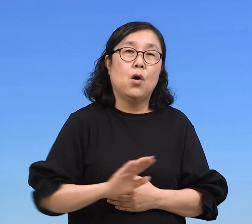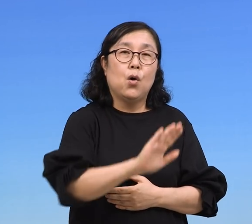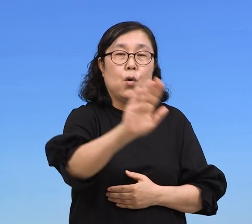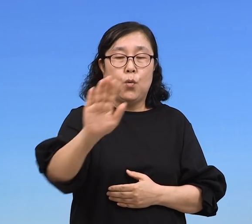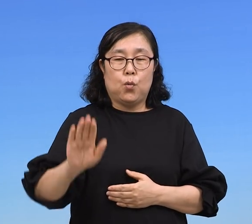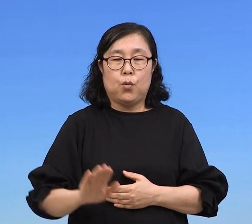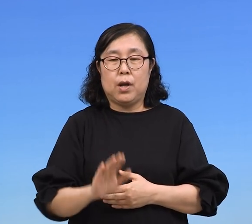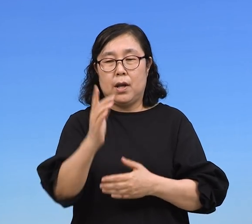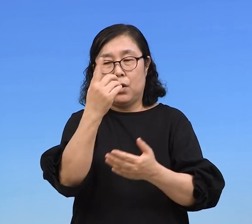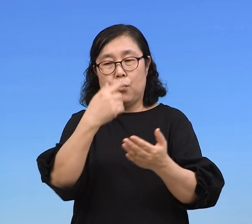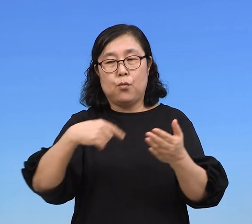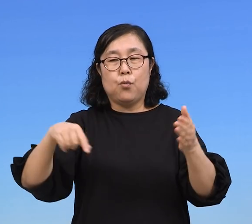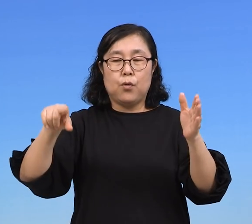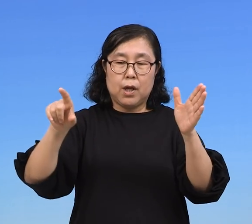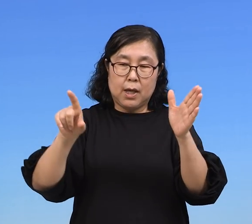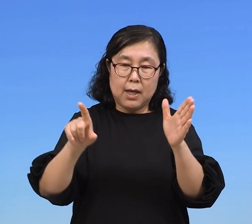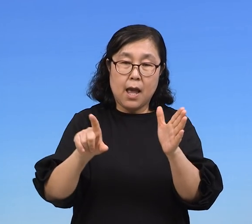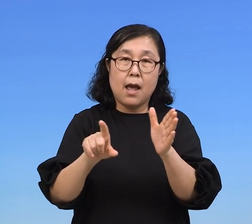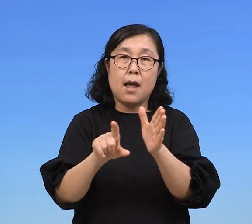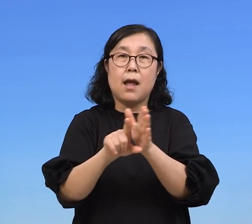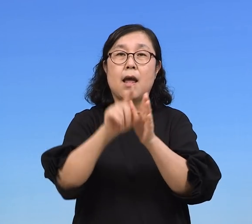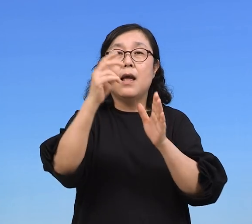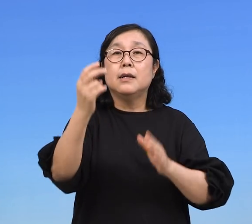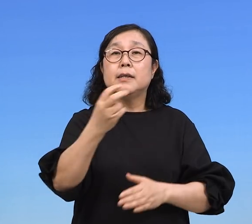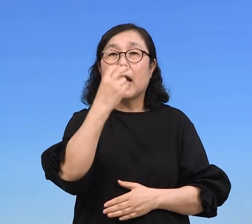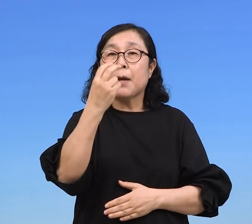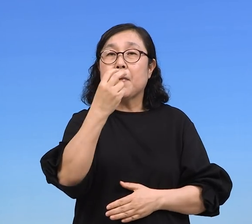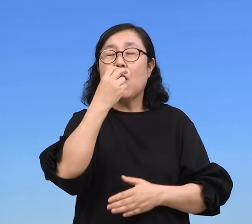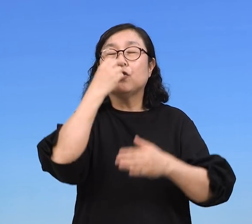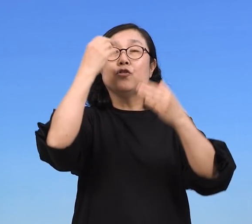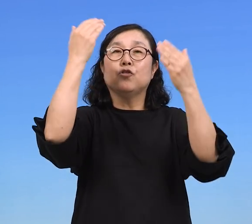우리를 위해 생명 주셨네.